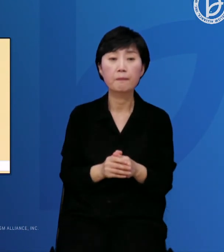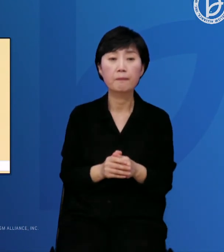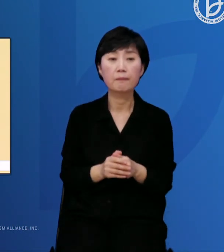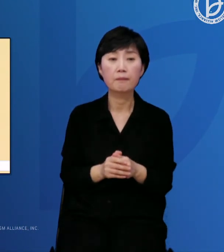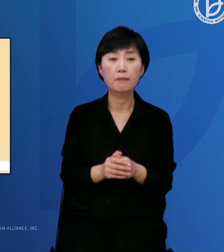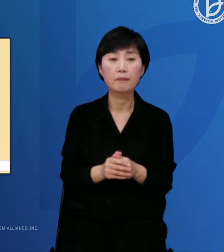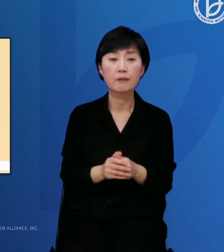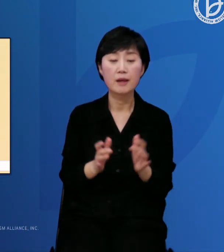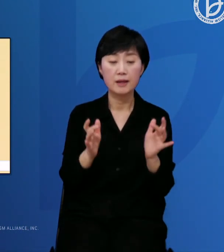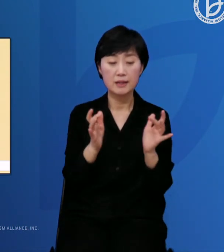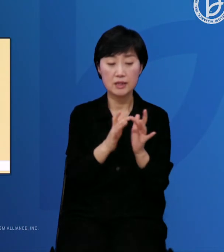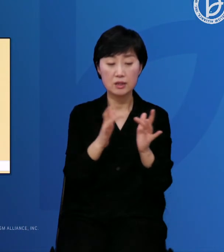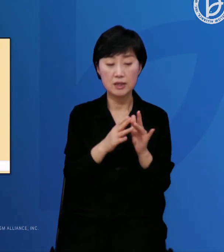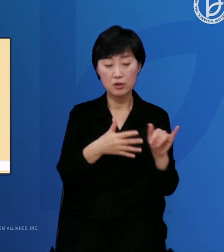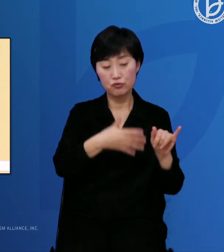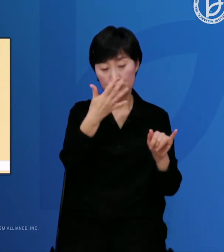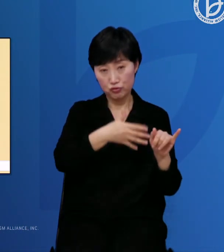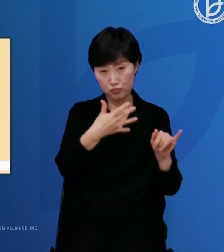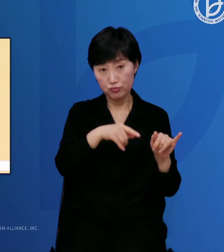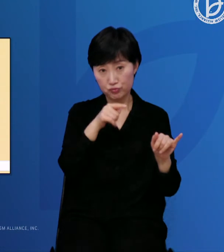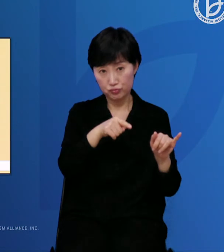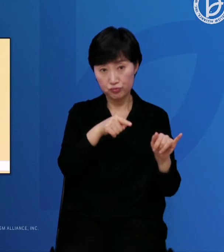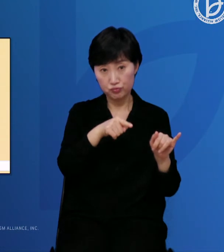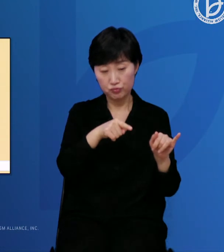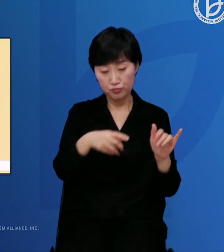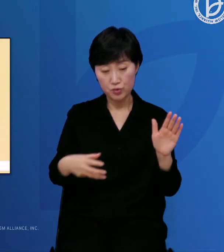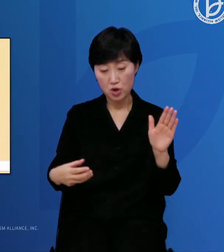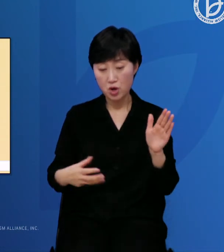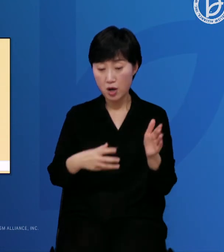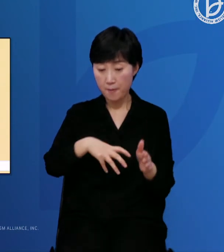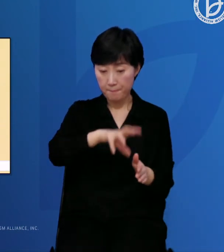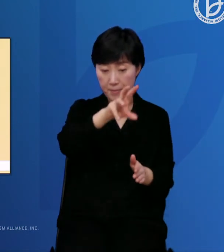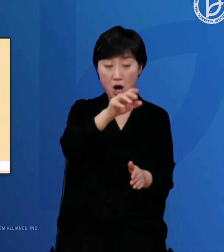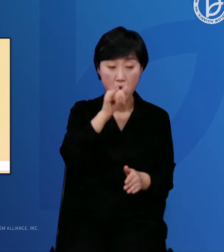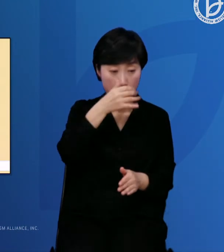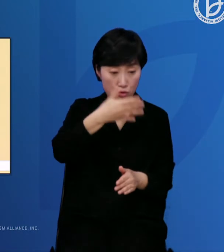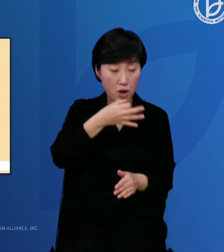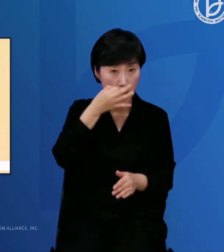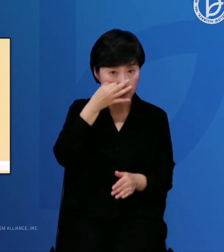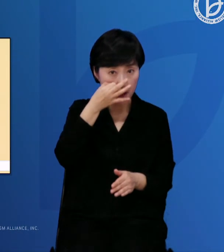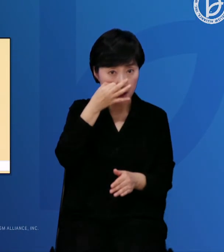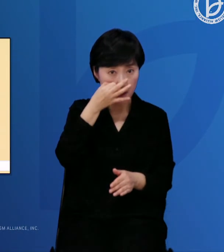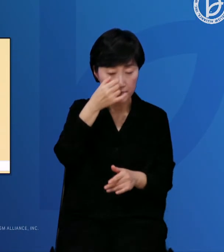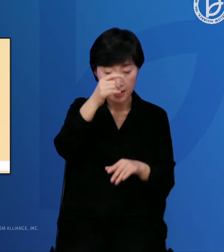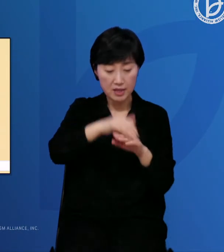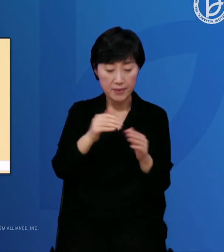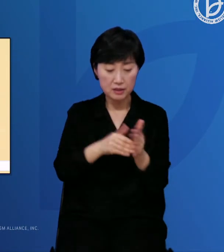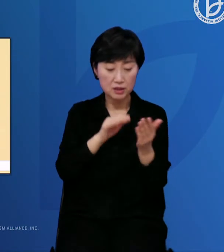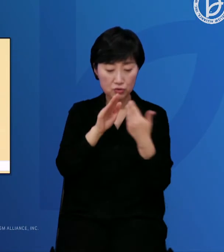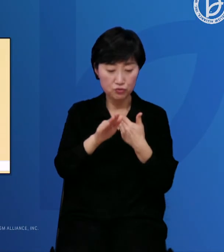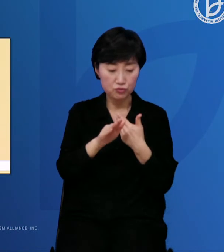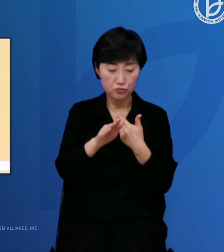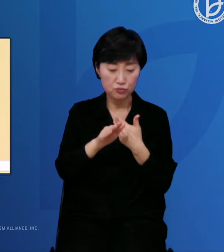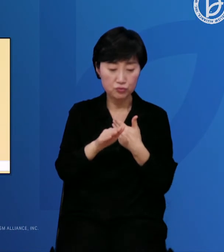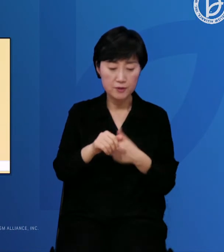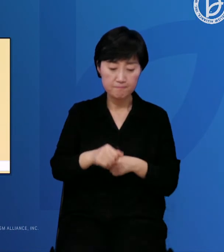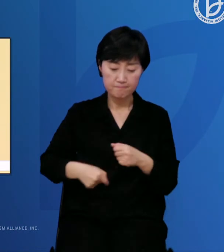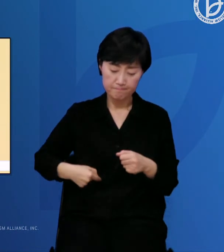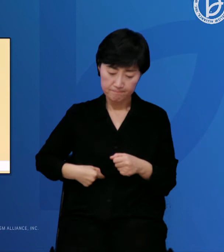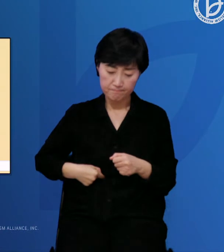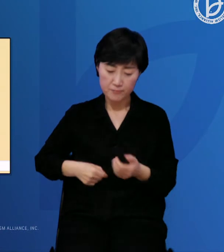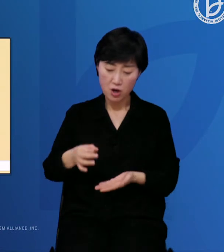공식 채널 유튜브 위다락과 RUTC TV에서 생중계되며 예배 후 마음 담은 헌금을 계좌로 입금하면